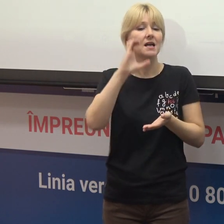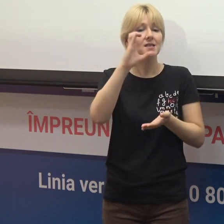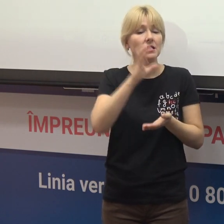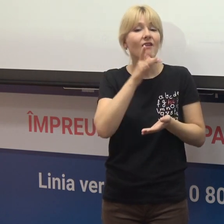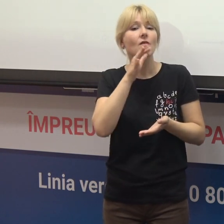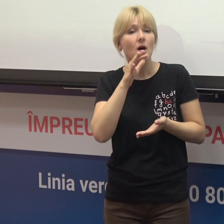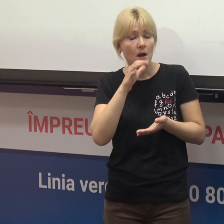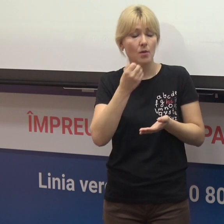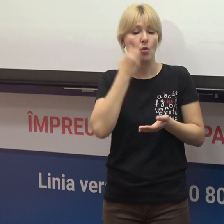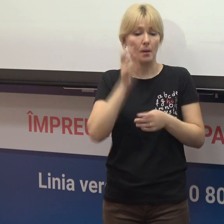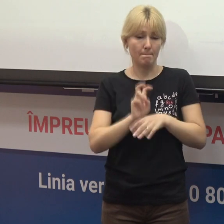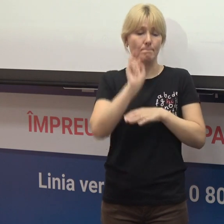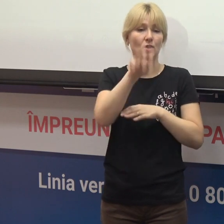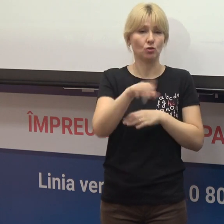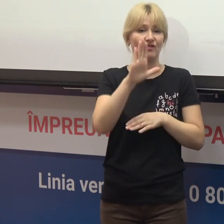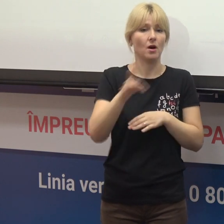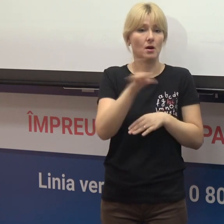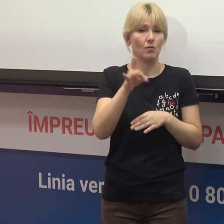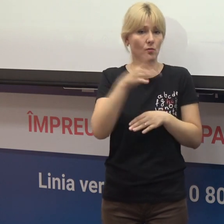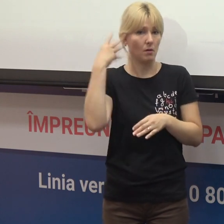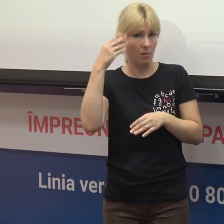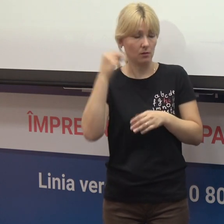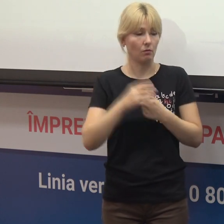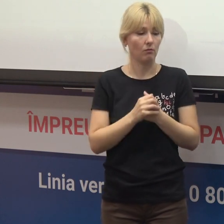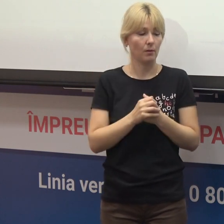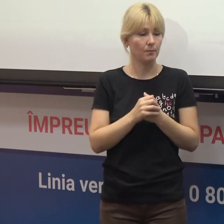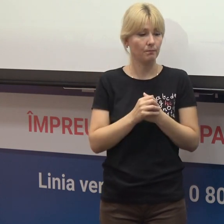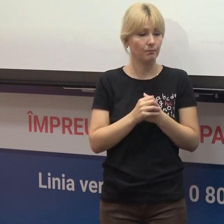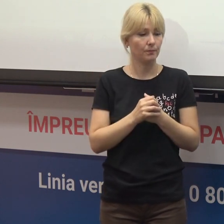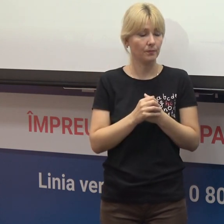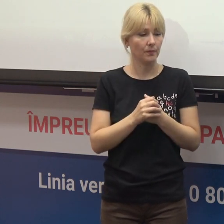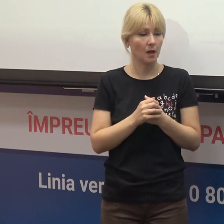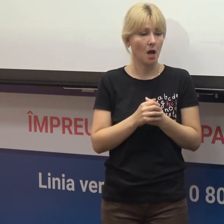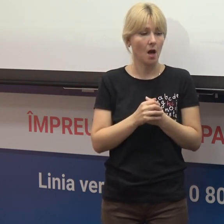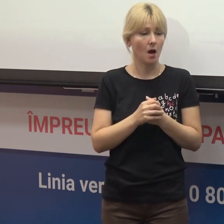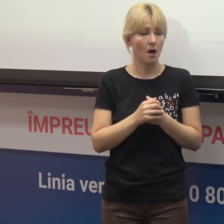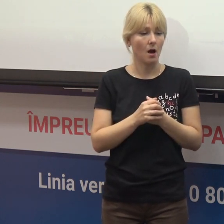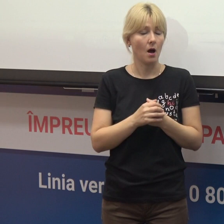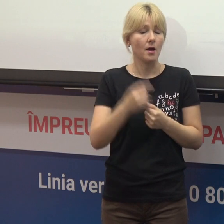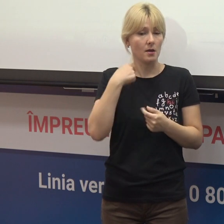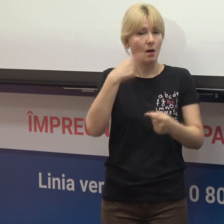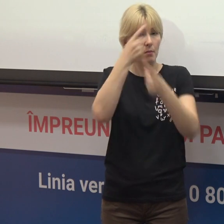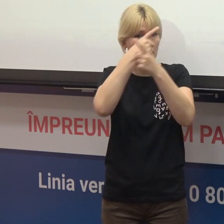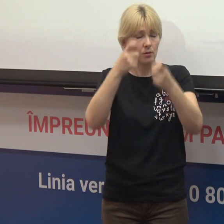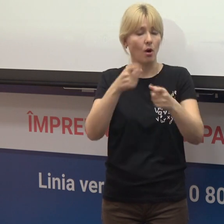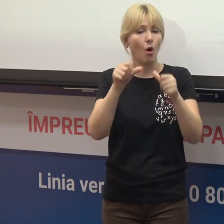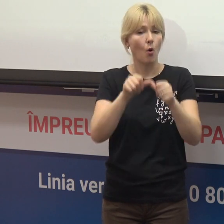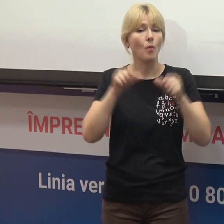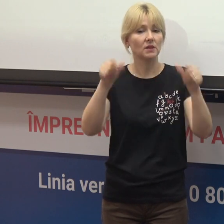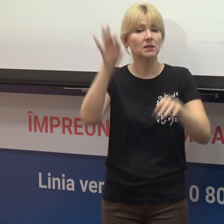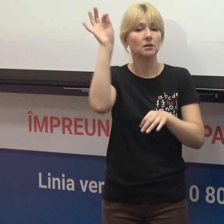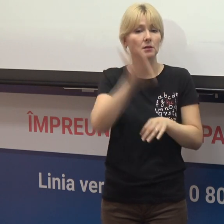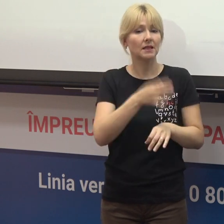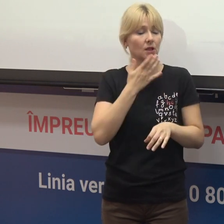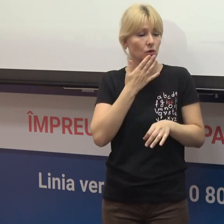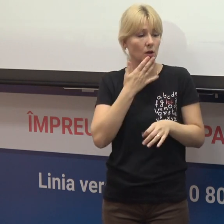teritoriul Republicii Moldova. Deci, după cum am vorbit, deci prin hotărârea Comisiei Extraordinare de Sănătate